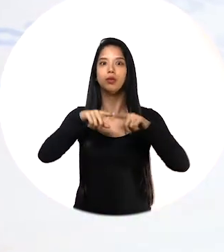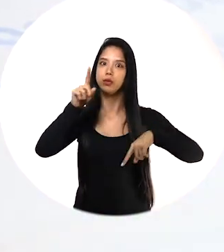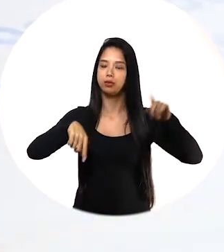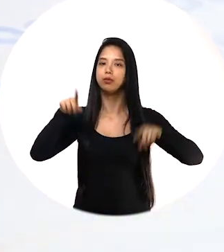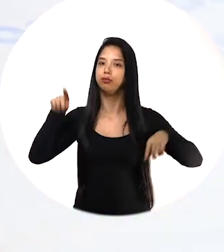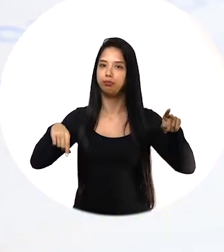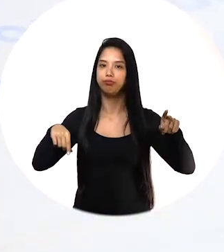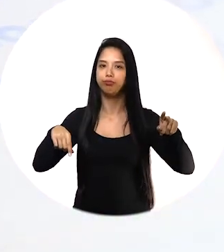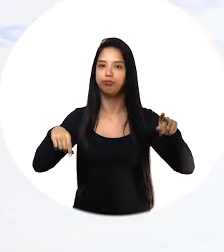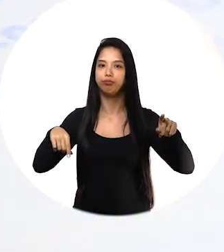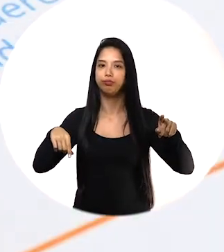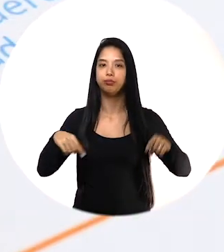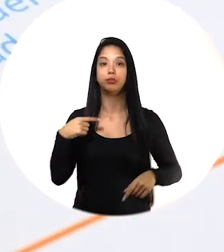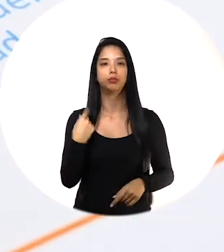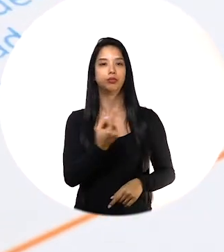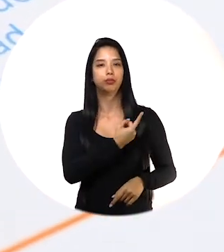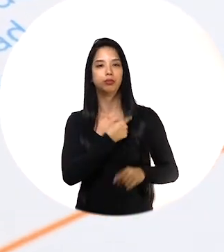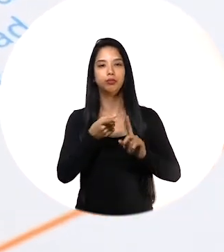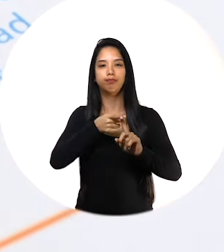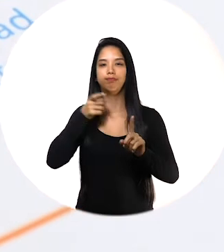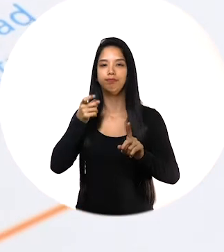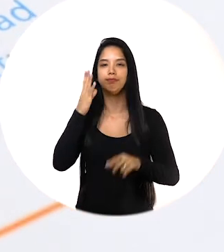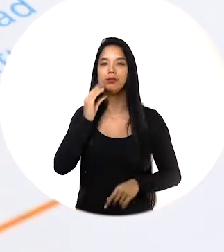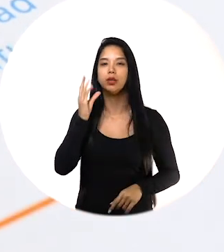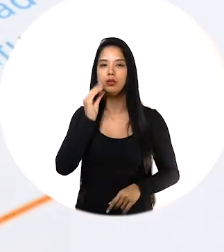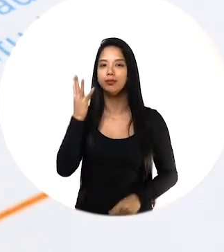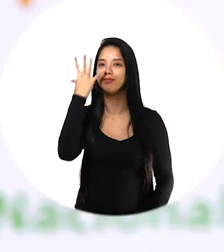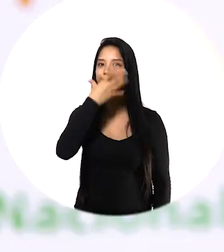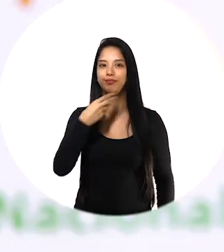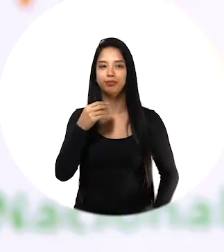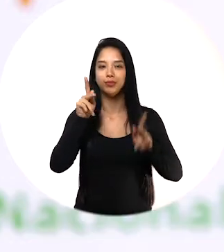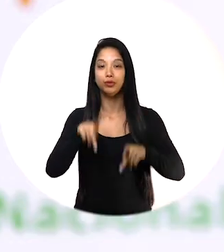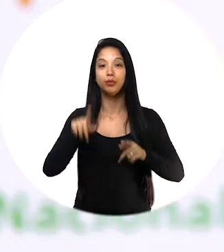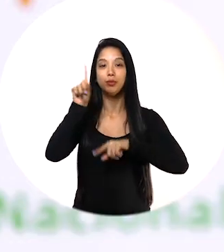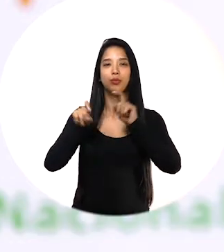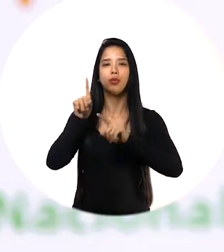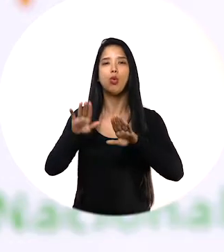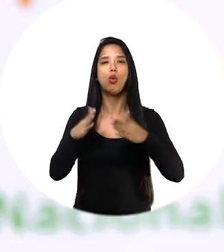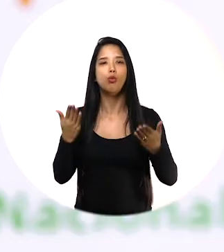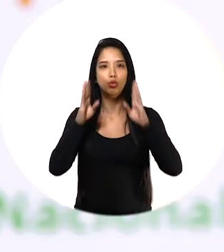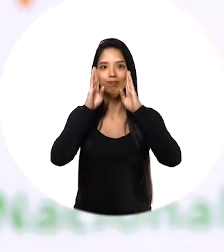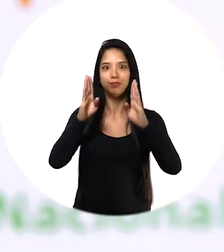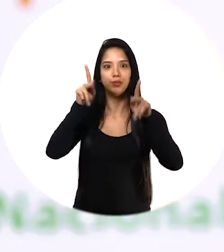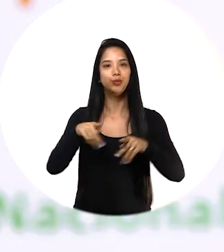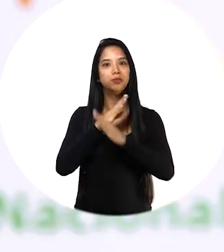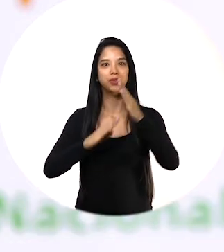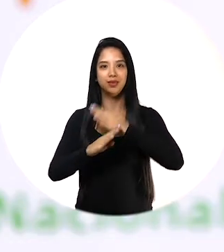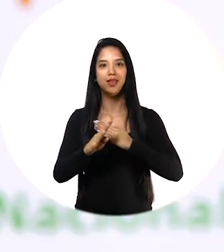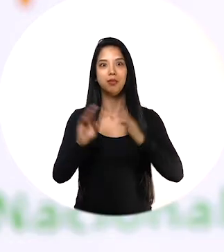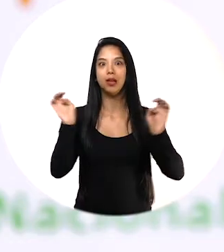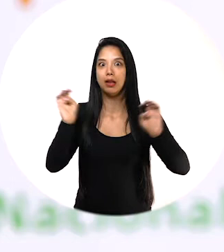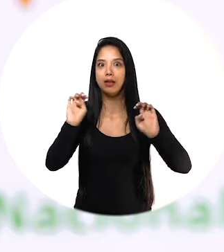poblacional muy diverso. Acabamos de tener una experiencia muy linda donde nos preguntan, bueno, ¿cómo abordamos a una persona con